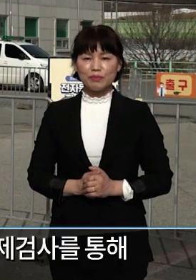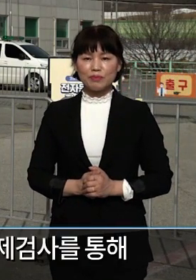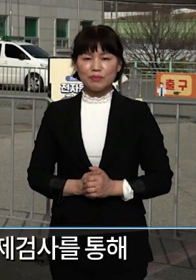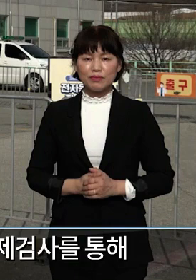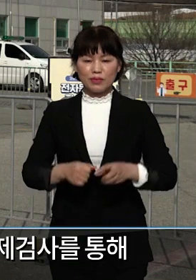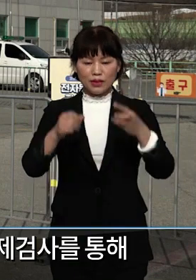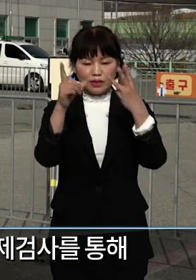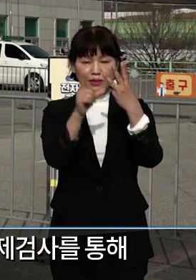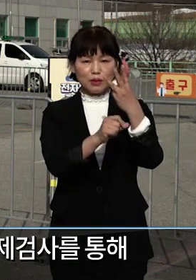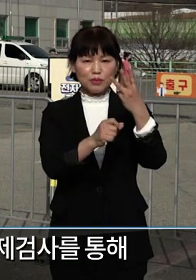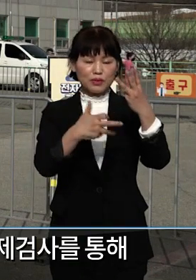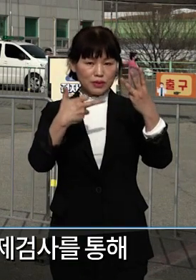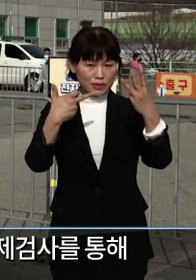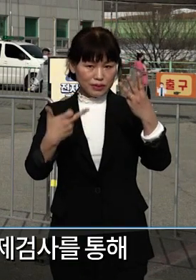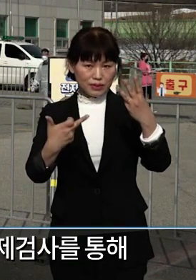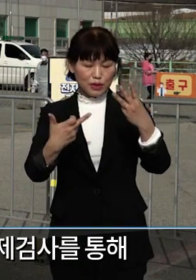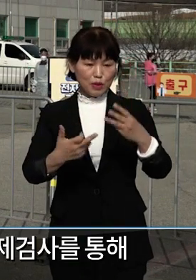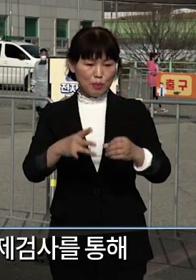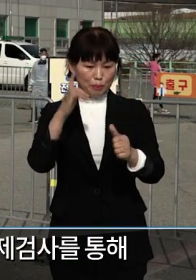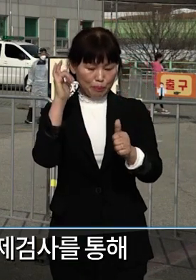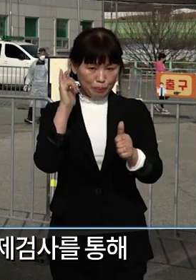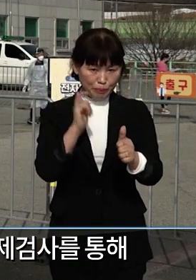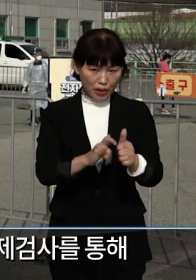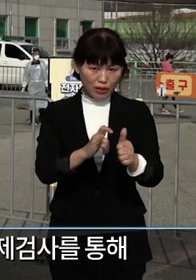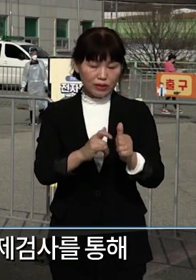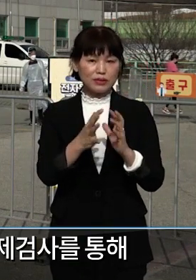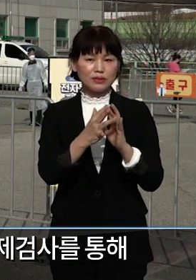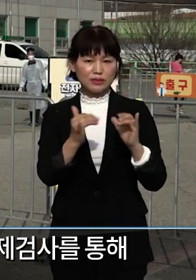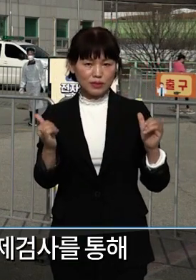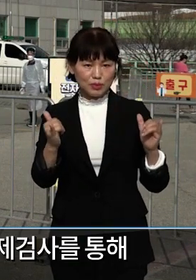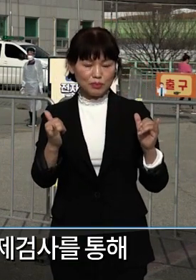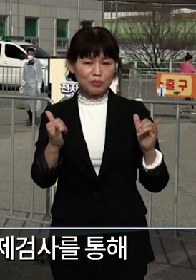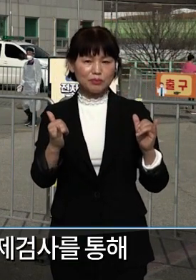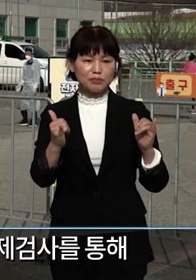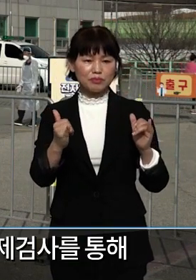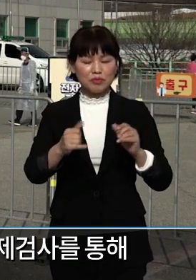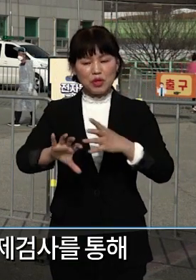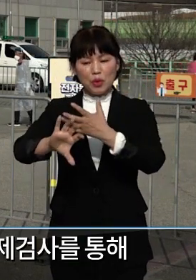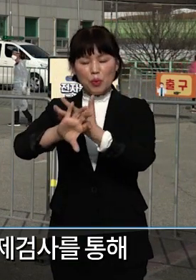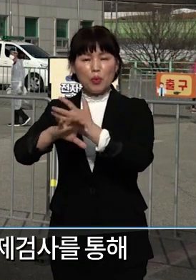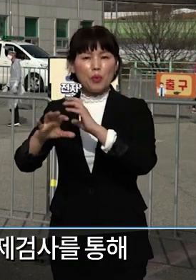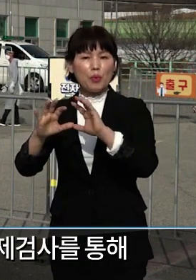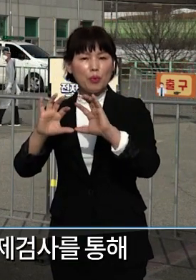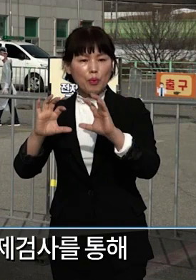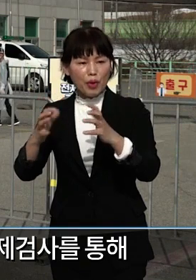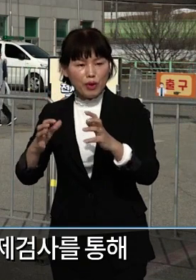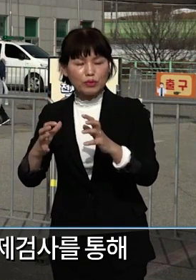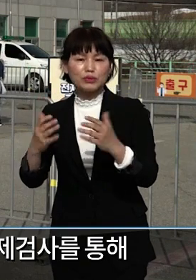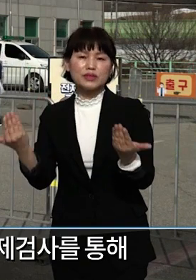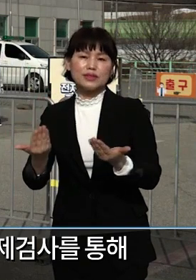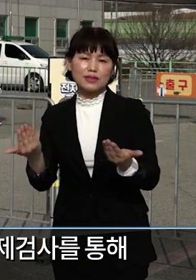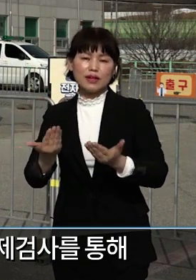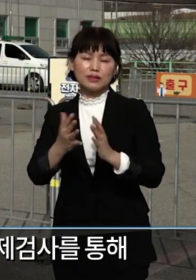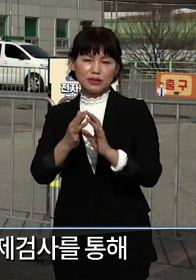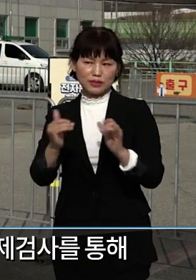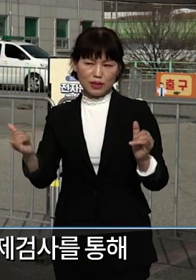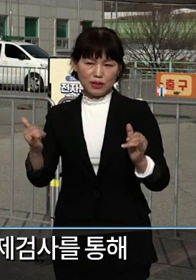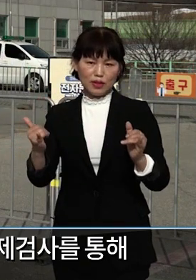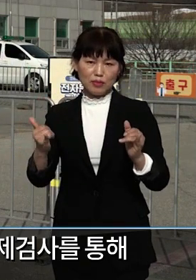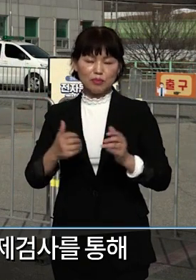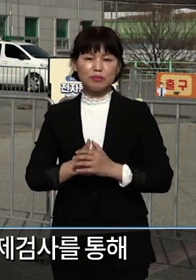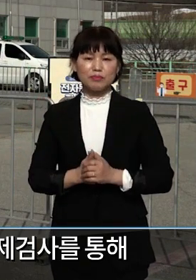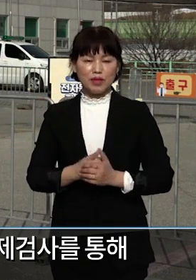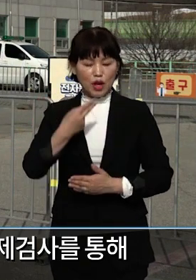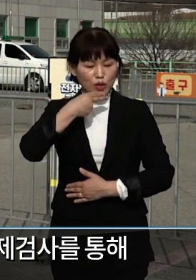3월 17일에 확진된 두 번째 확인자는 외국인 노동자 선제 검사를 통해